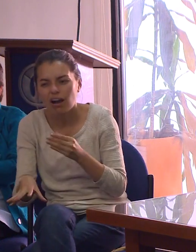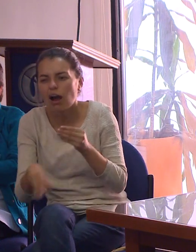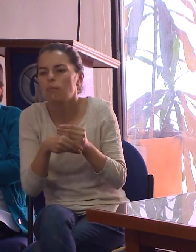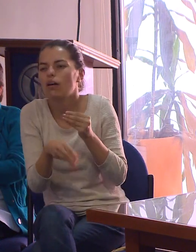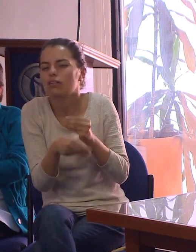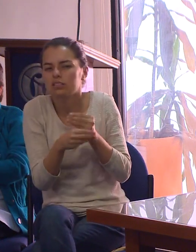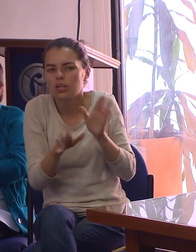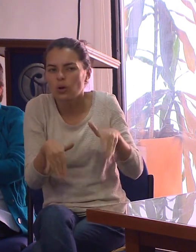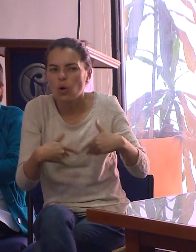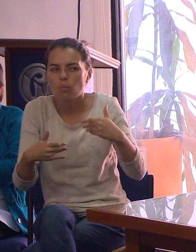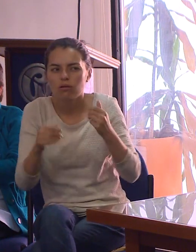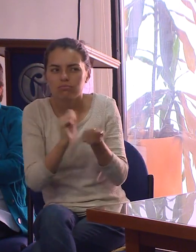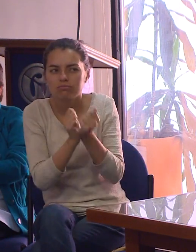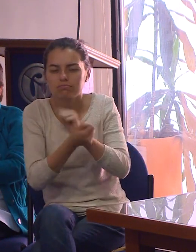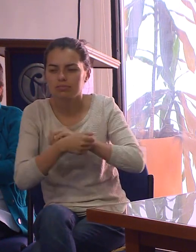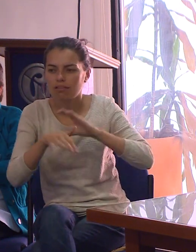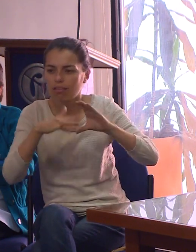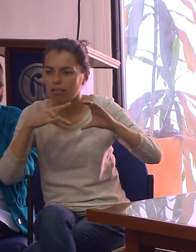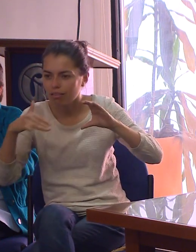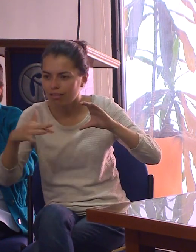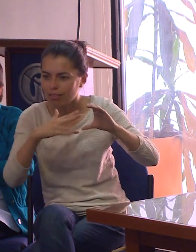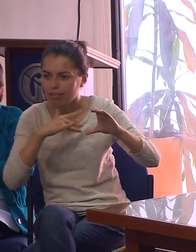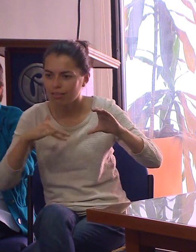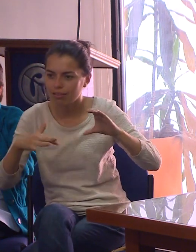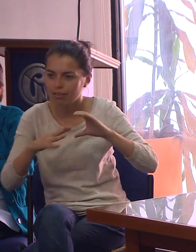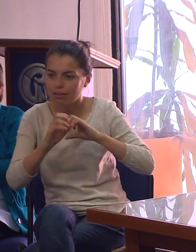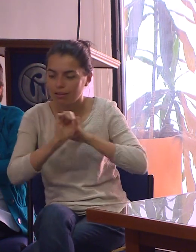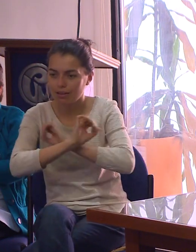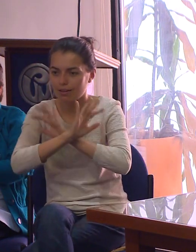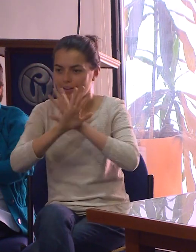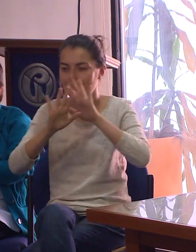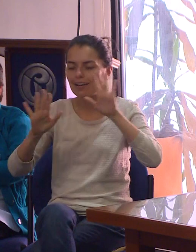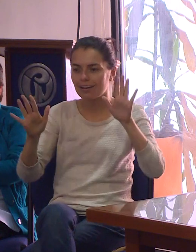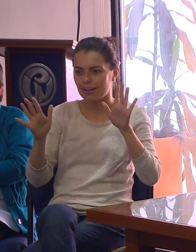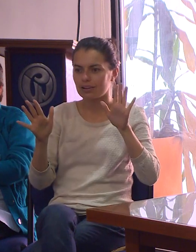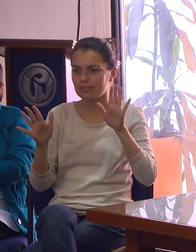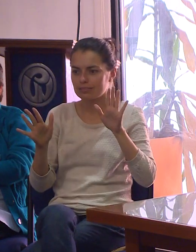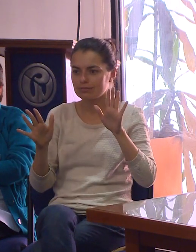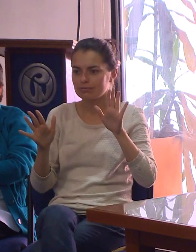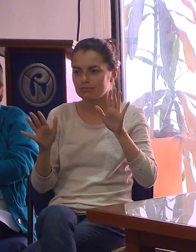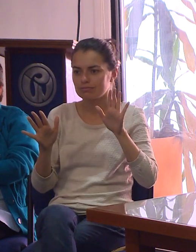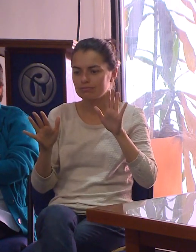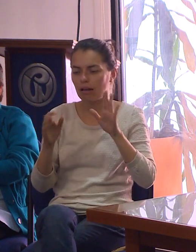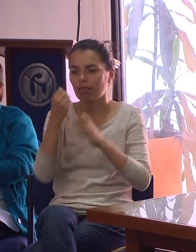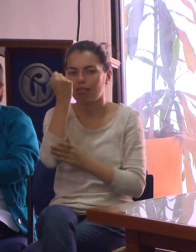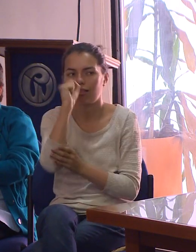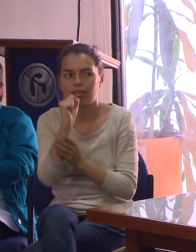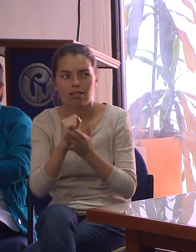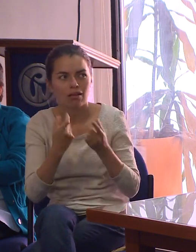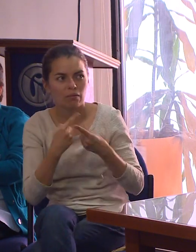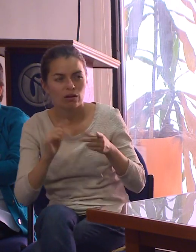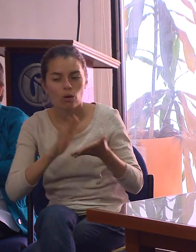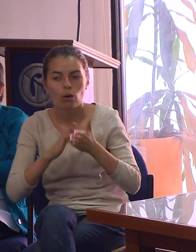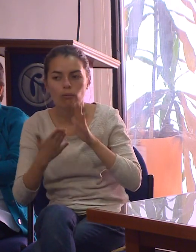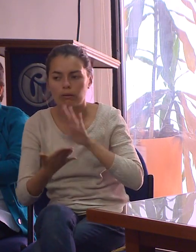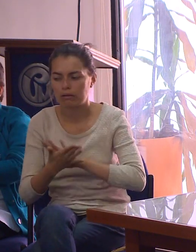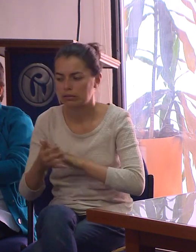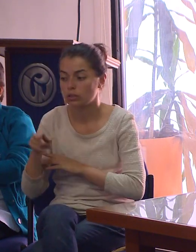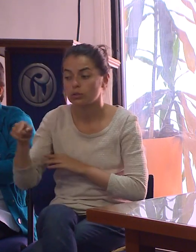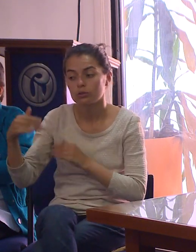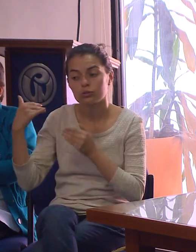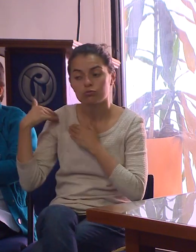qué manera pueden transformar esa realidad, que en muchos casos pues hay deterioro y demás, pero son ellos en los que realmente recae